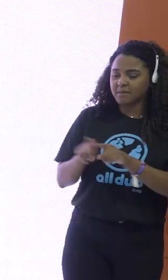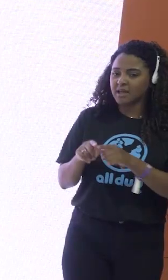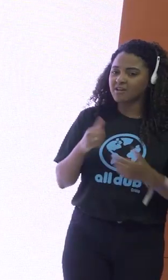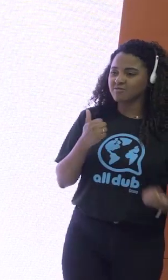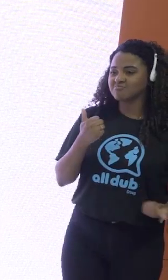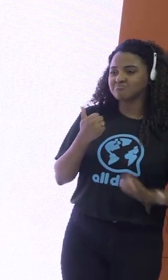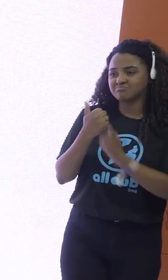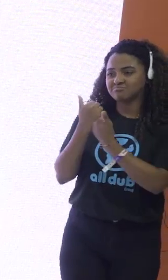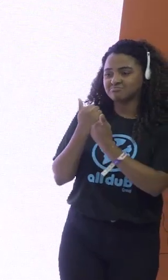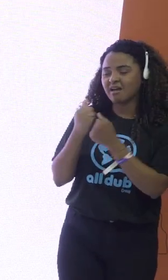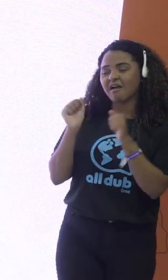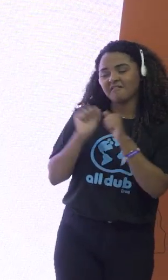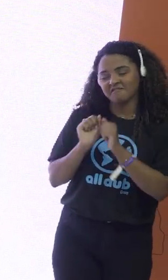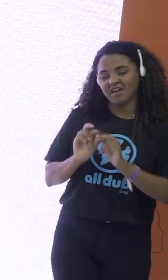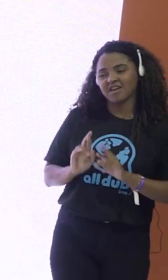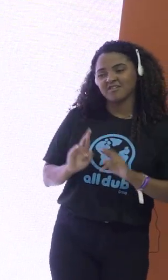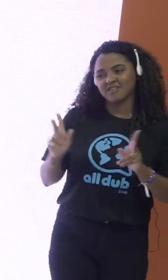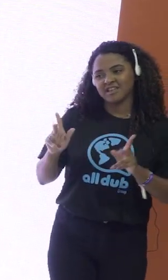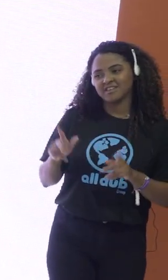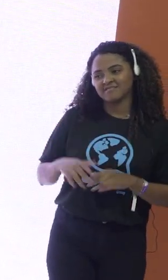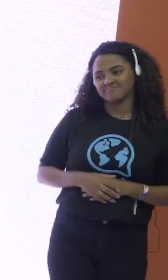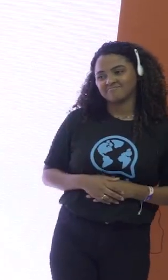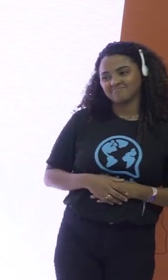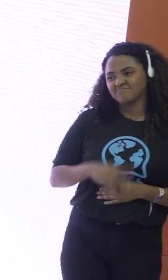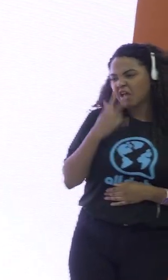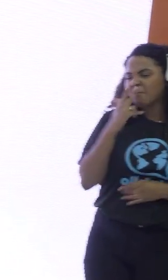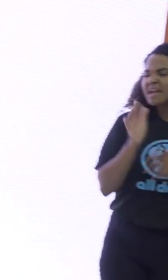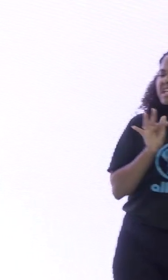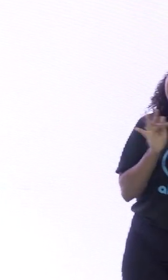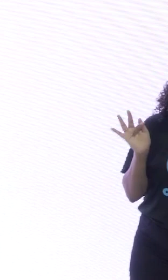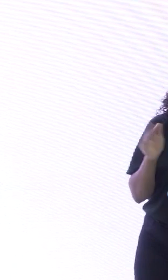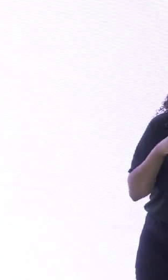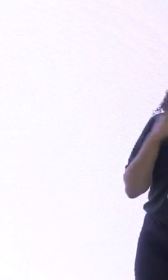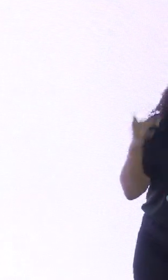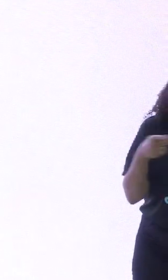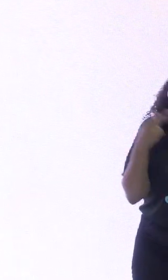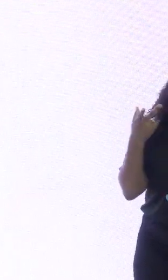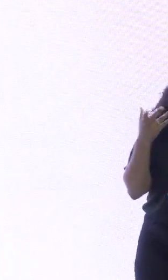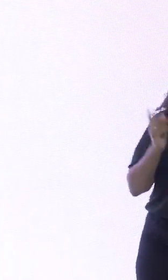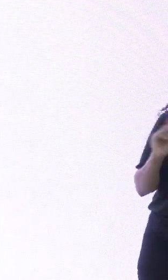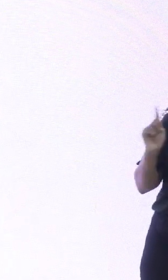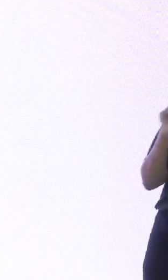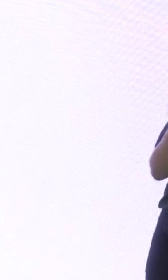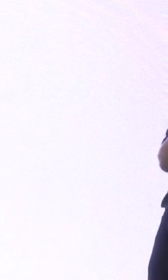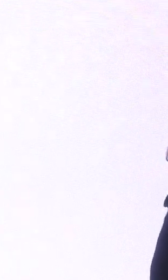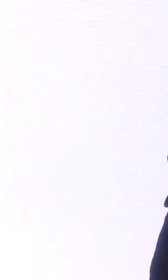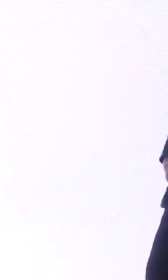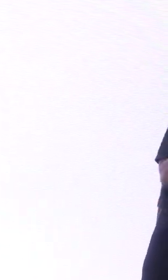o que vai fazer a diferença. Parece simples falar, difícil fazer, né?